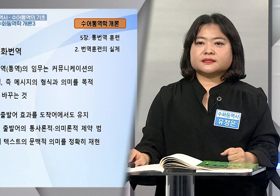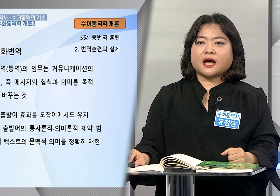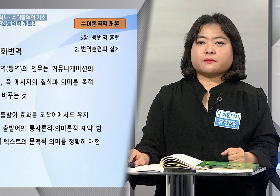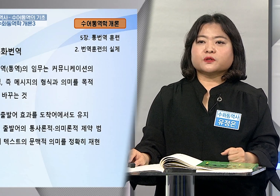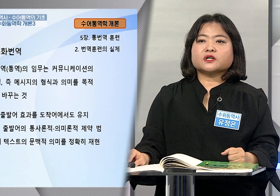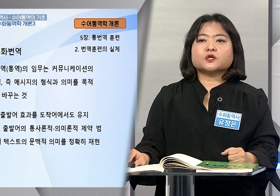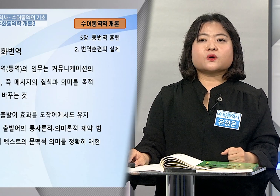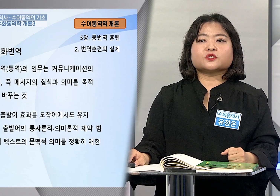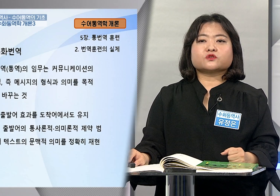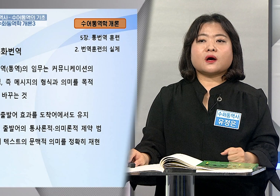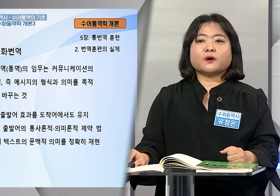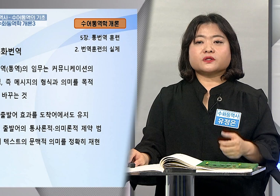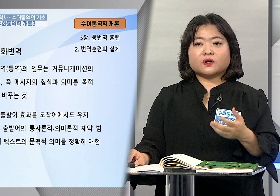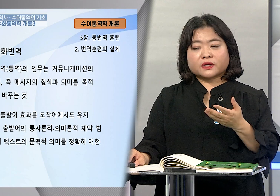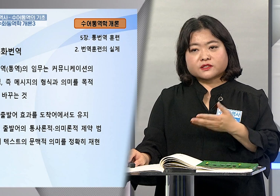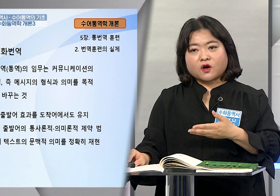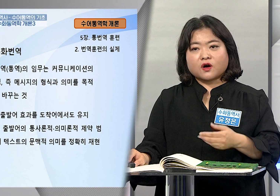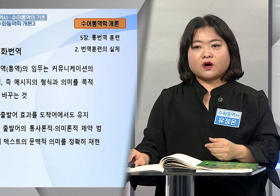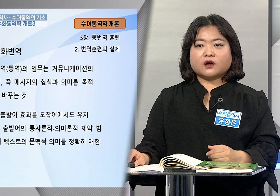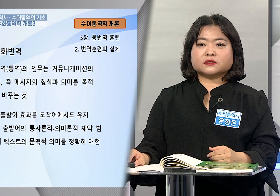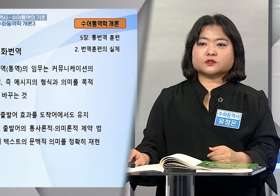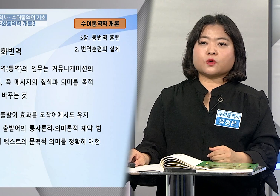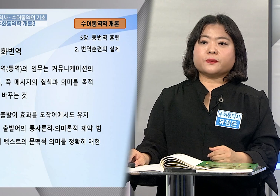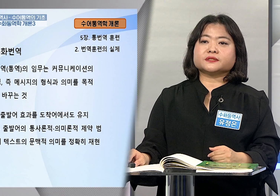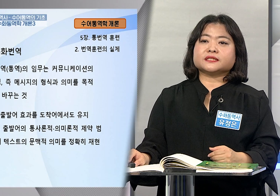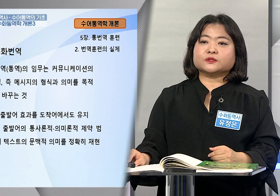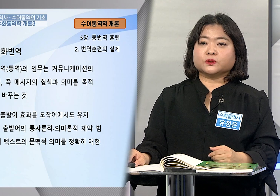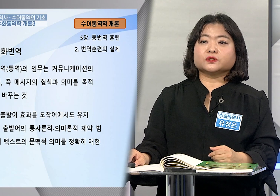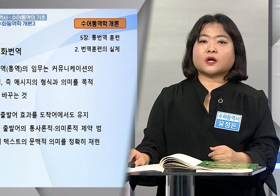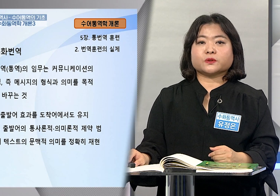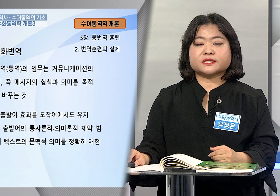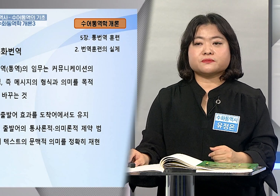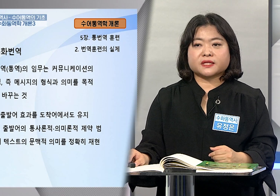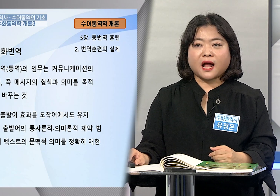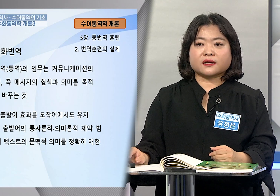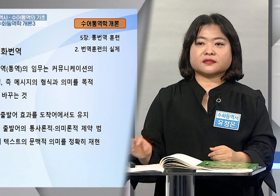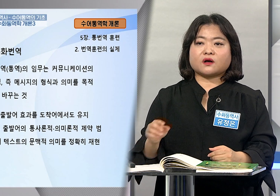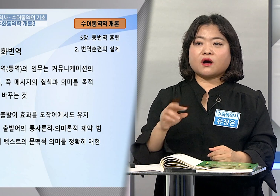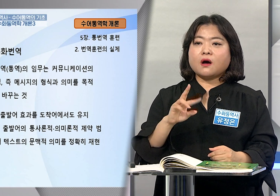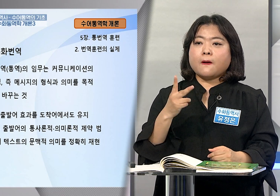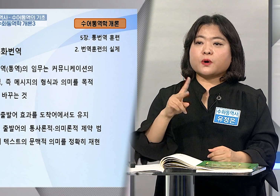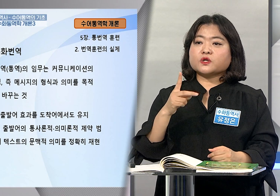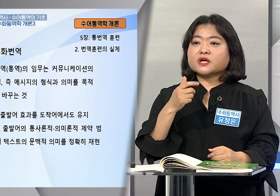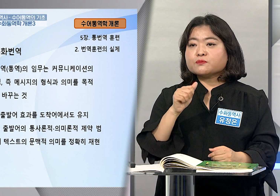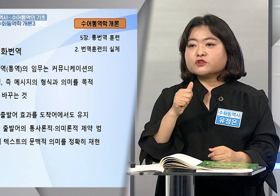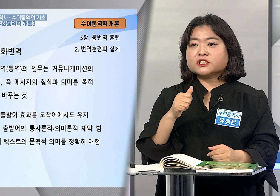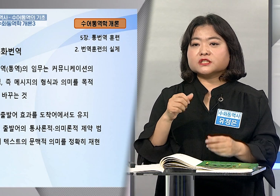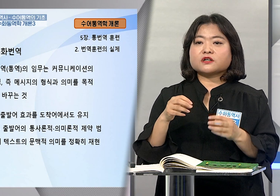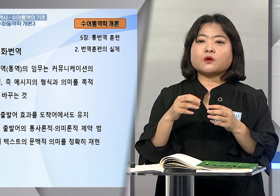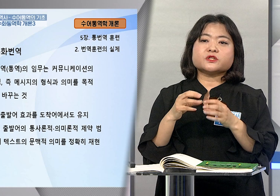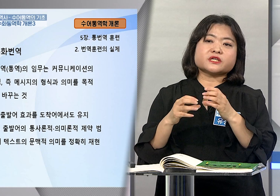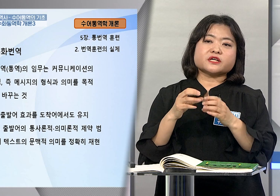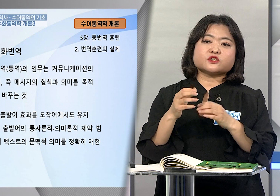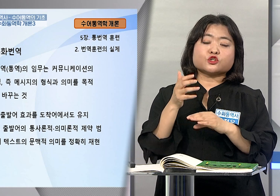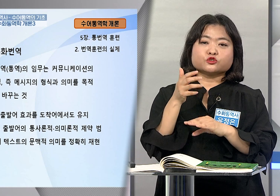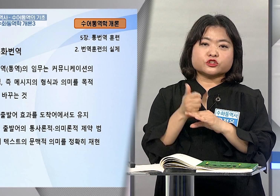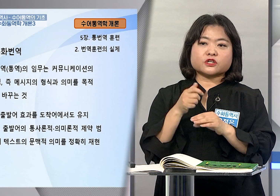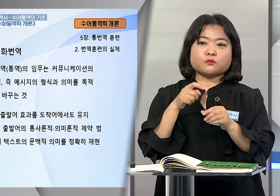자, 번역 이론과 수화 번역에서 스코퍼스 이론이라고 있습니다. 그래서 번역의 임무는 커뮤니케이션의 궁극적인